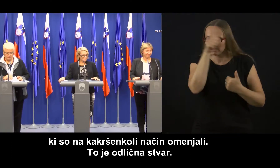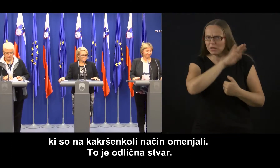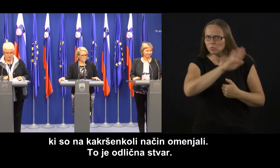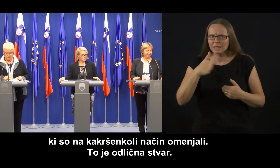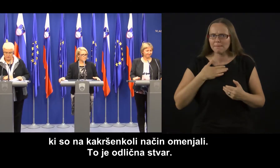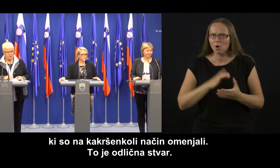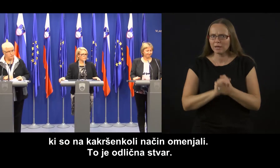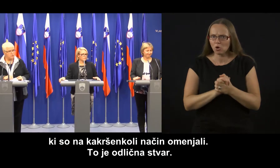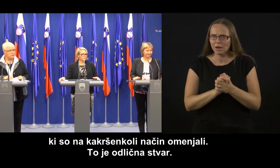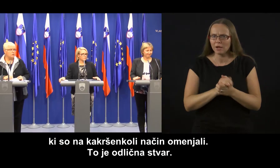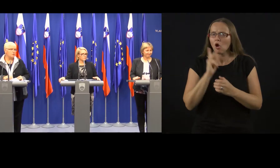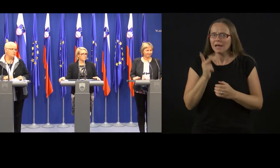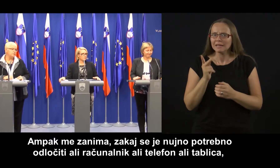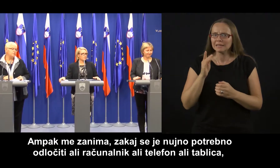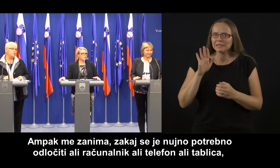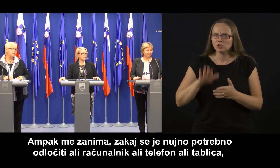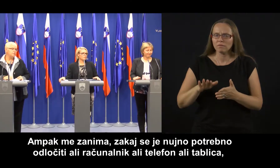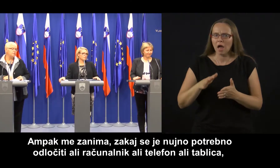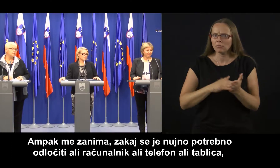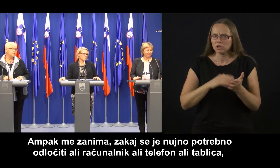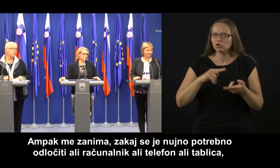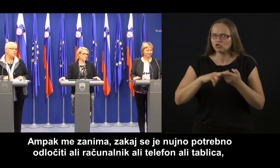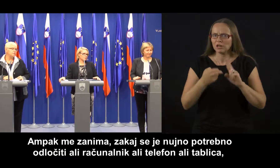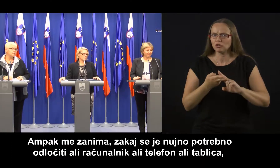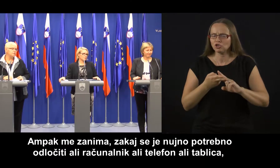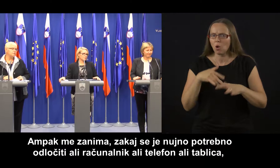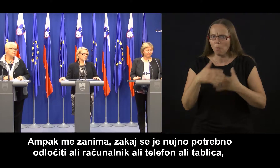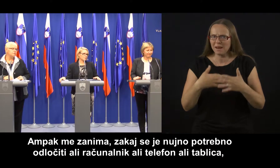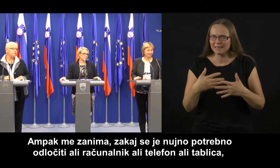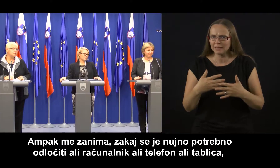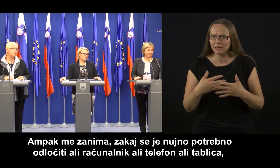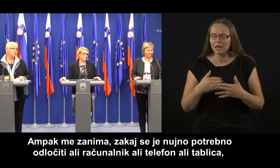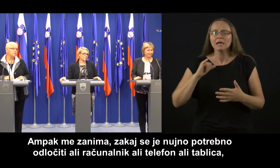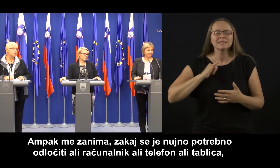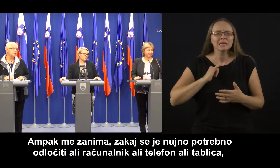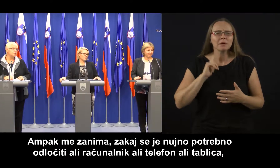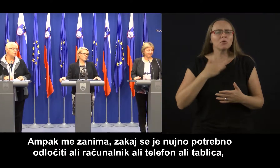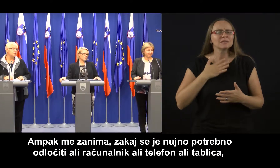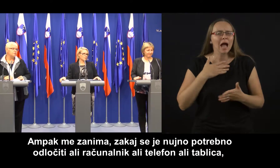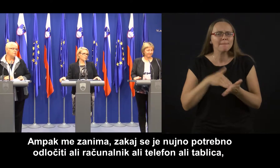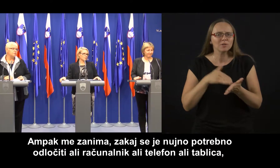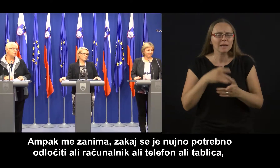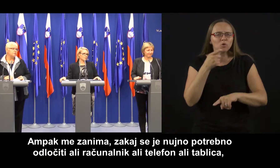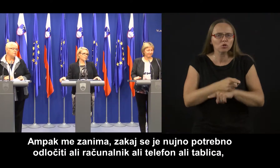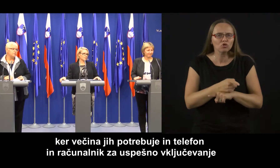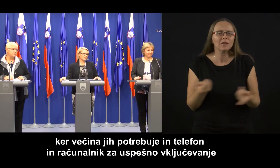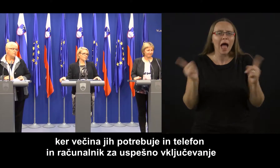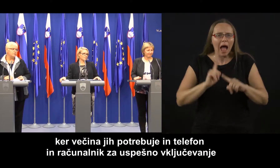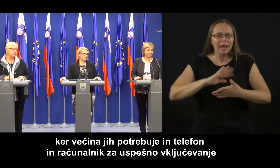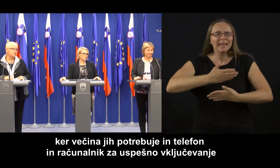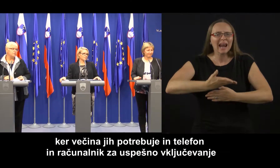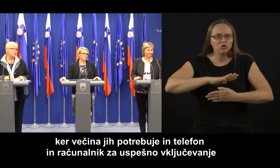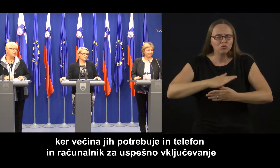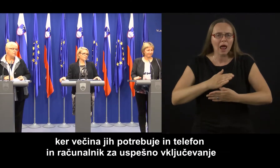na kakršenkoli način uvedeni, to je odlična stvar, ampak me zanima, zakaj se je nujno potrebno odločiti ali računalnik, ali telefon, ali tablica,